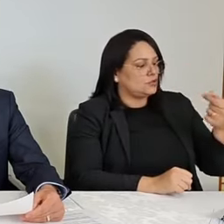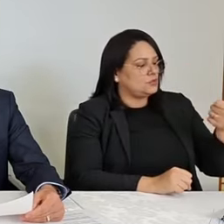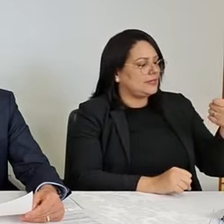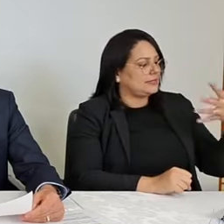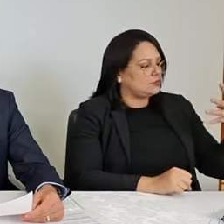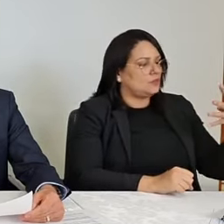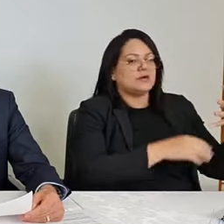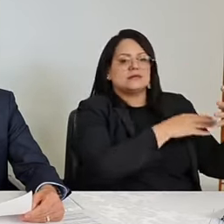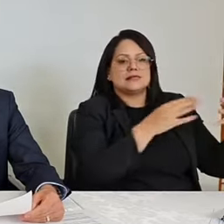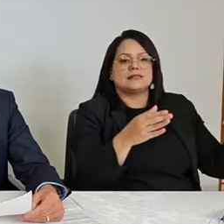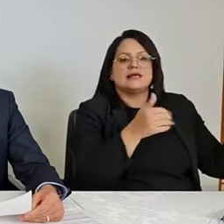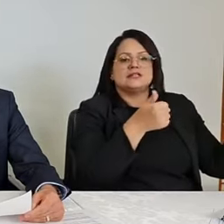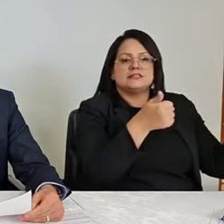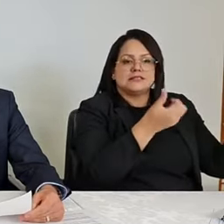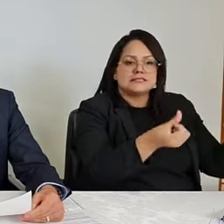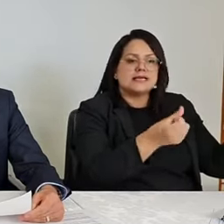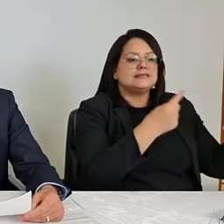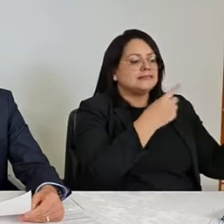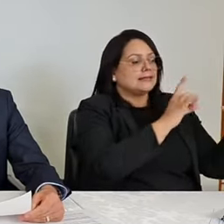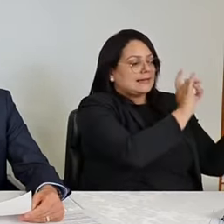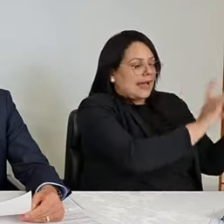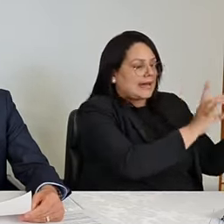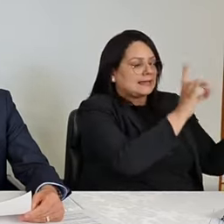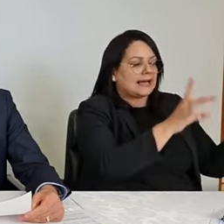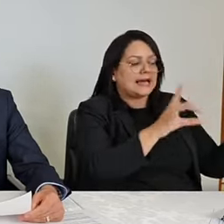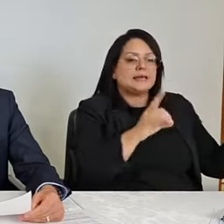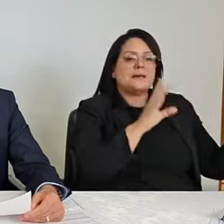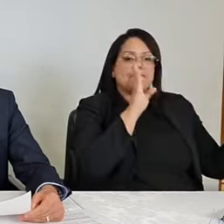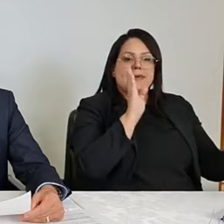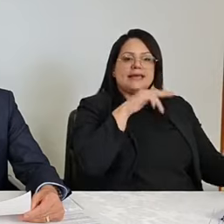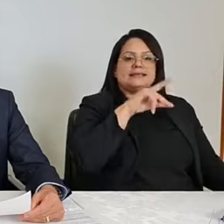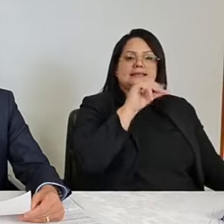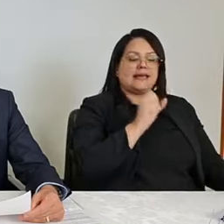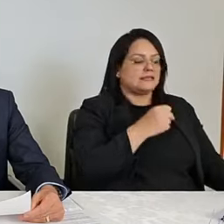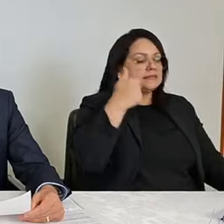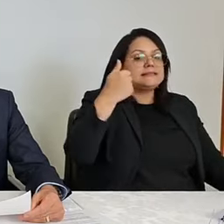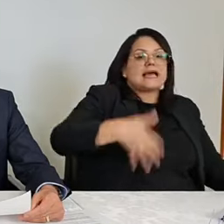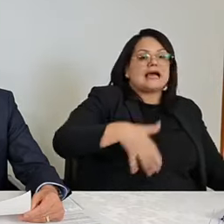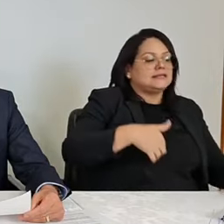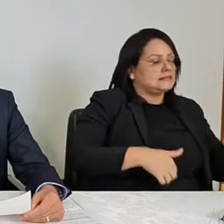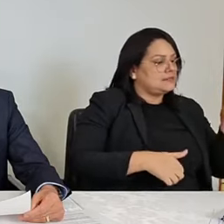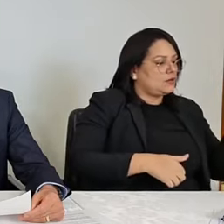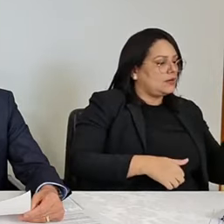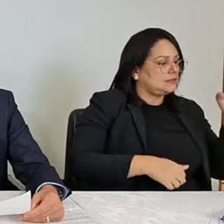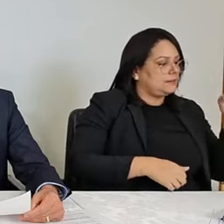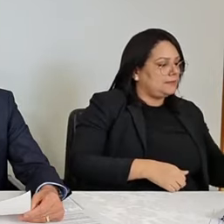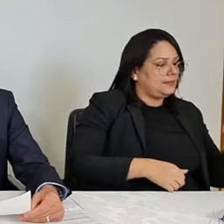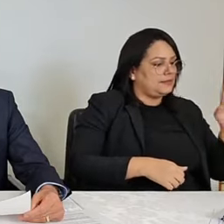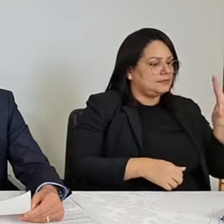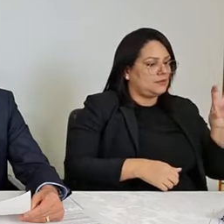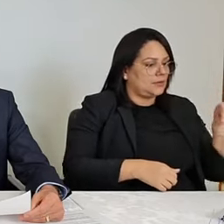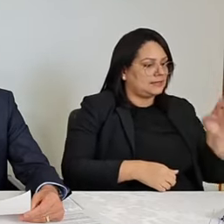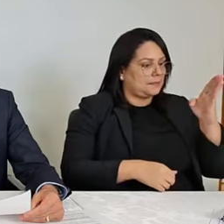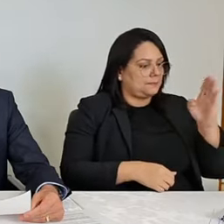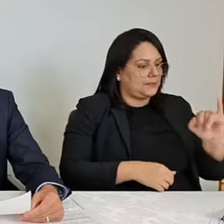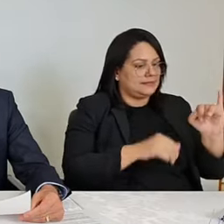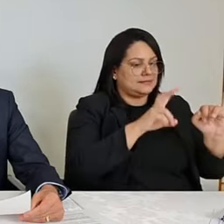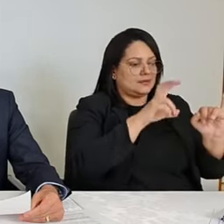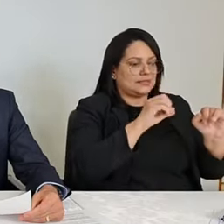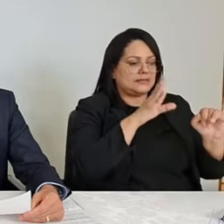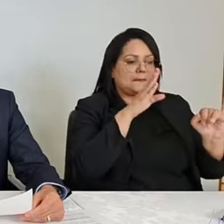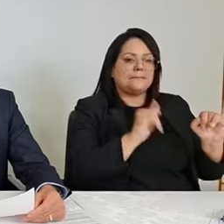16, por ano, em cada ano, o BNDES gastava 50 bilhões de reais por ano em subsídio, em média, aproximadamente.